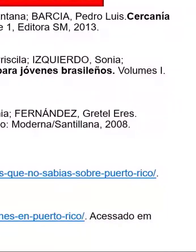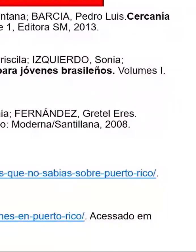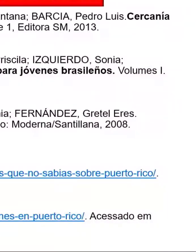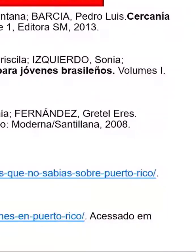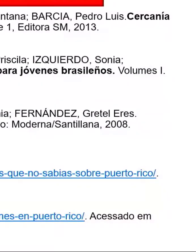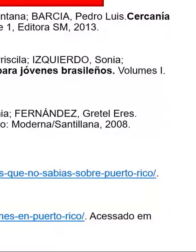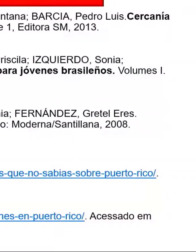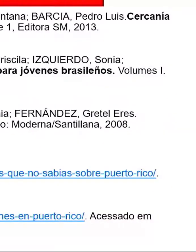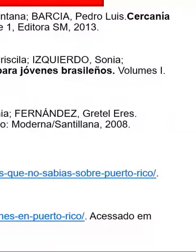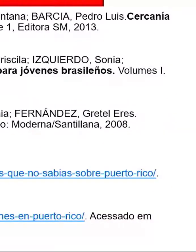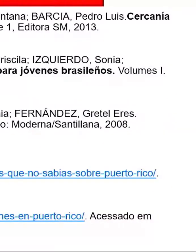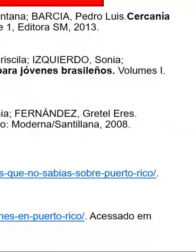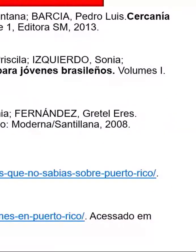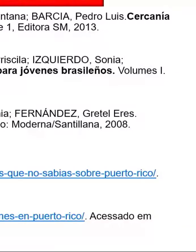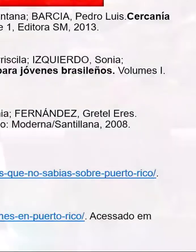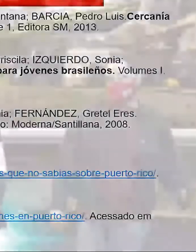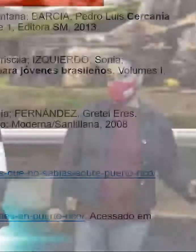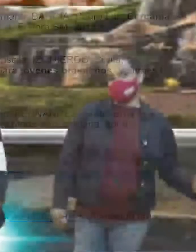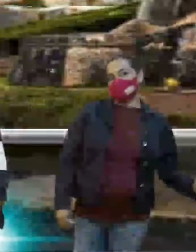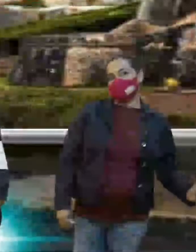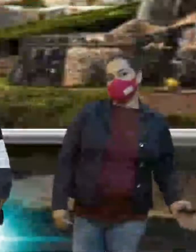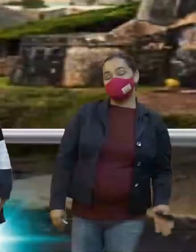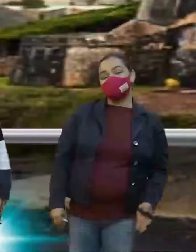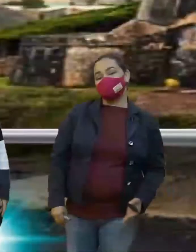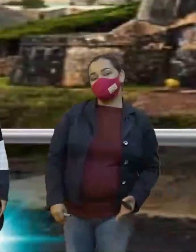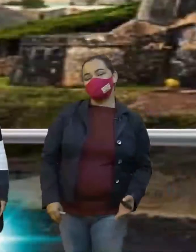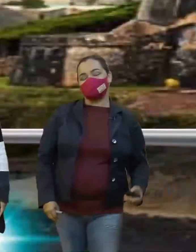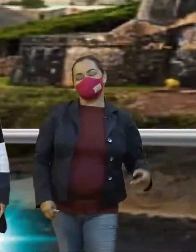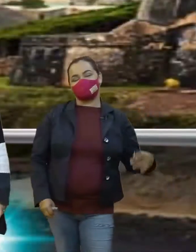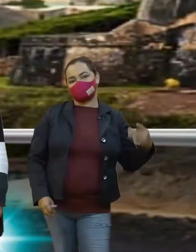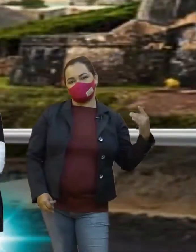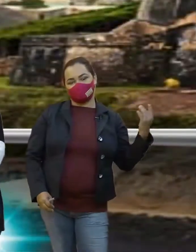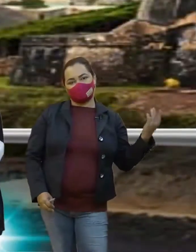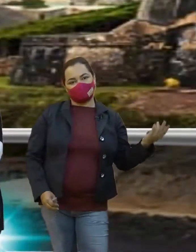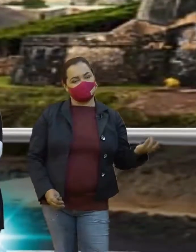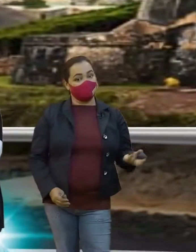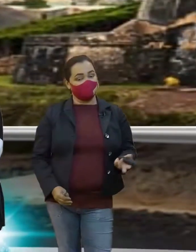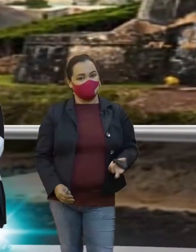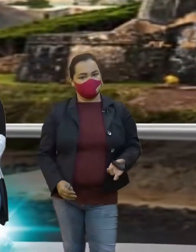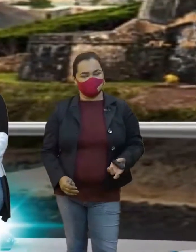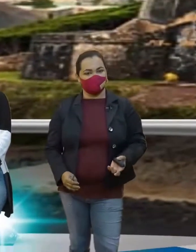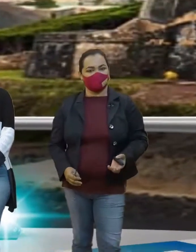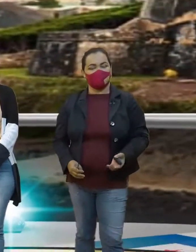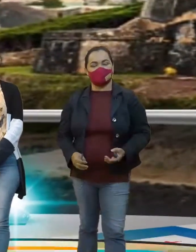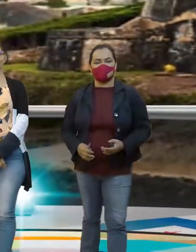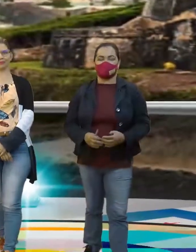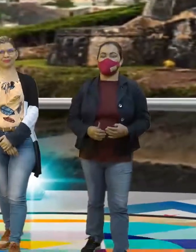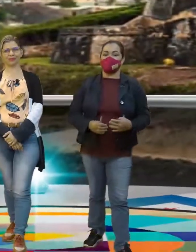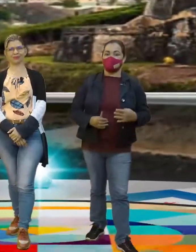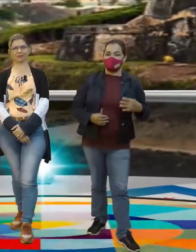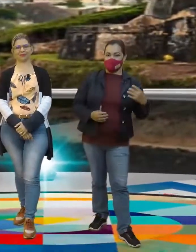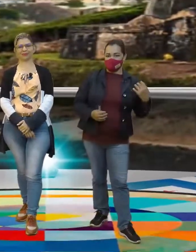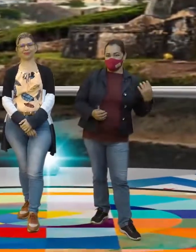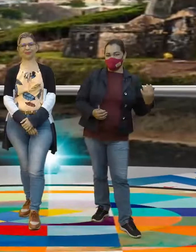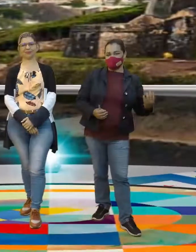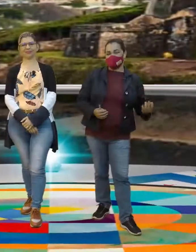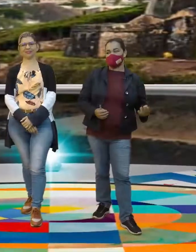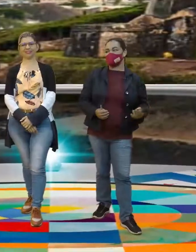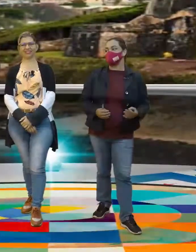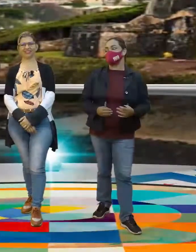tranquilo. Essa foi a nossa aula de hoje. Vocês viram a nossa referência bibliográfica. Para